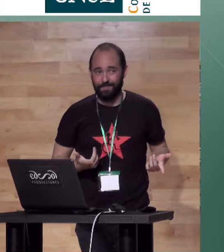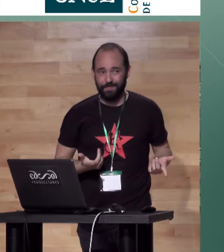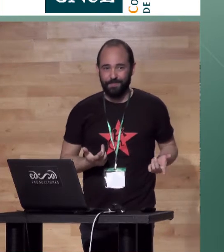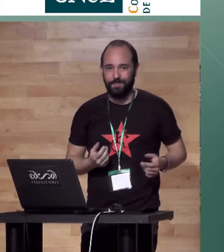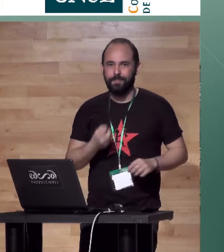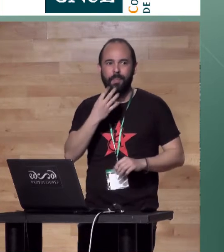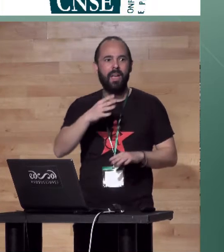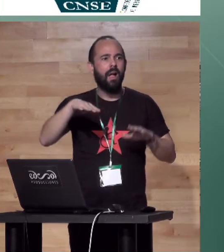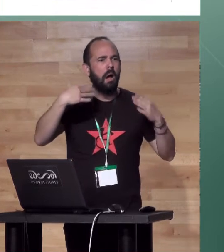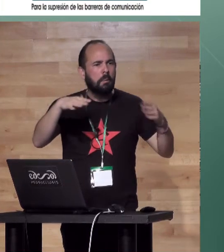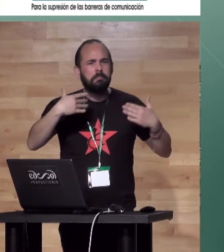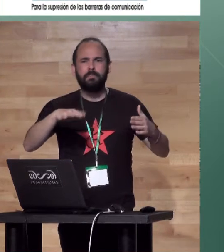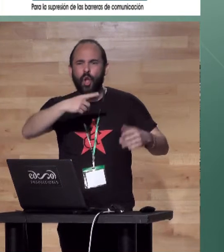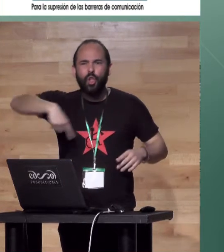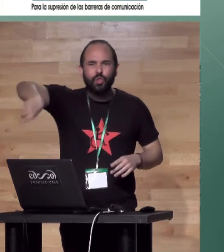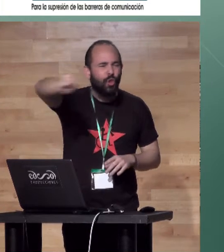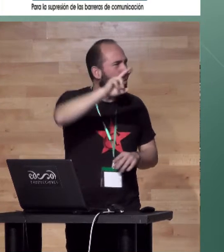social.